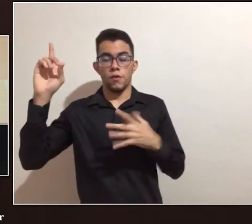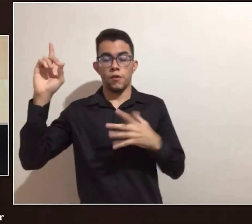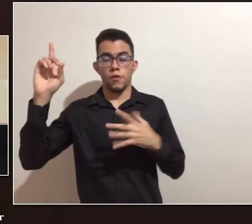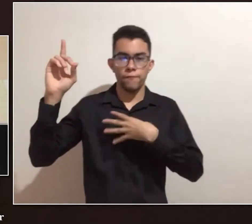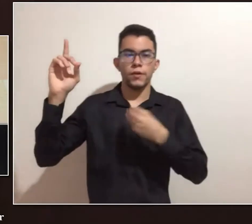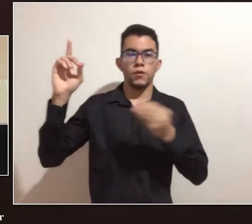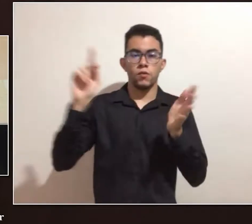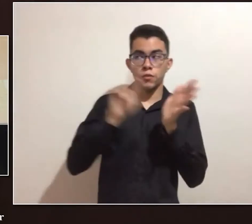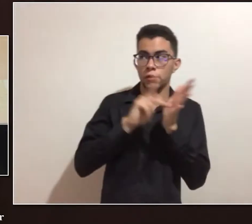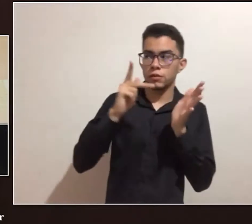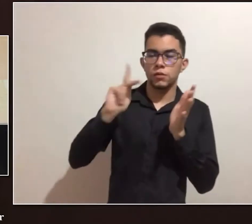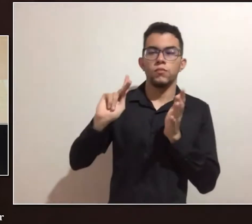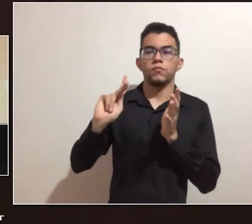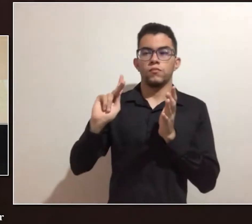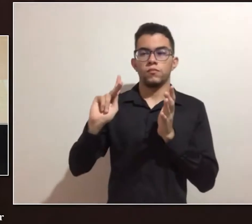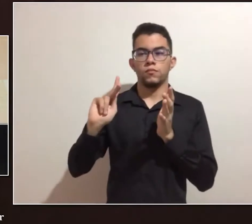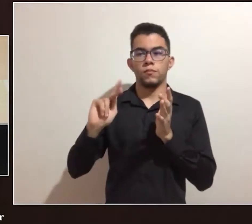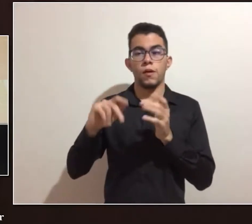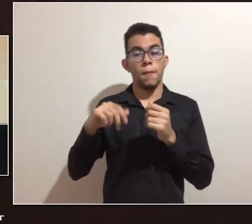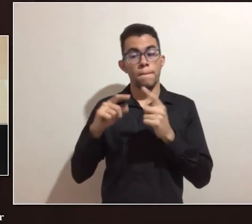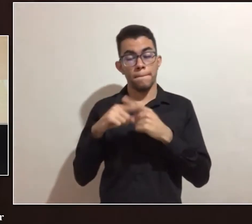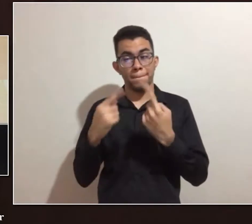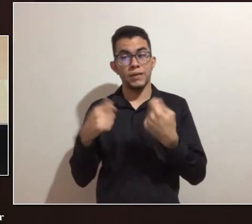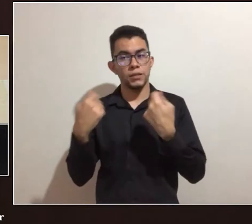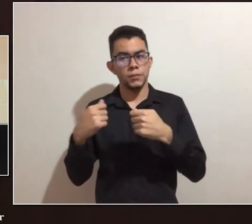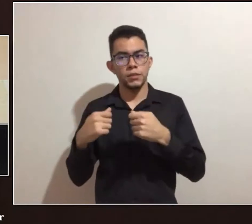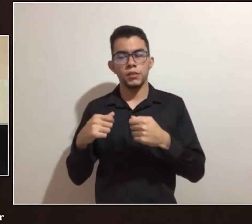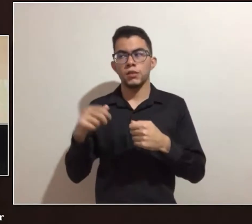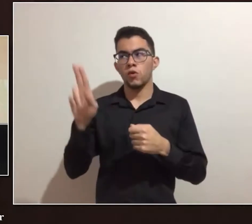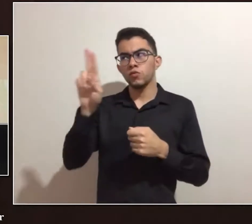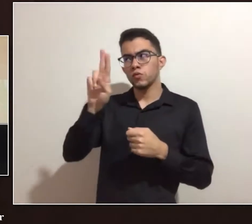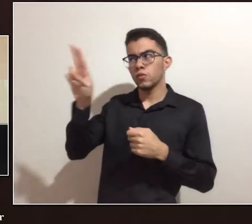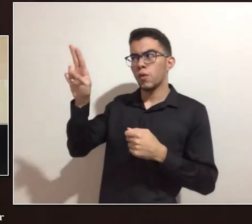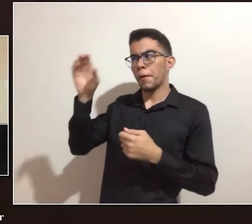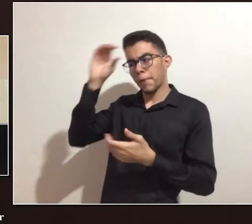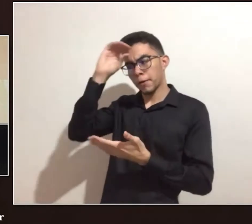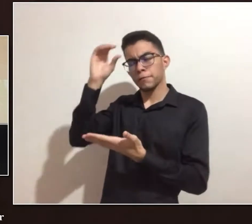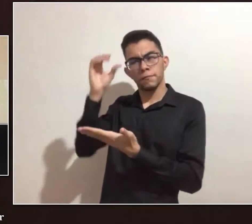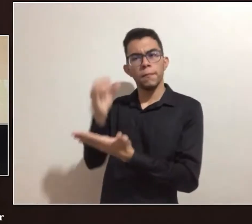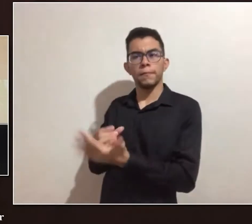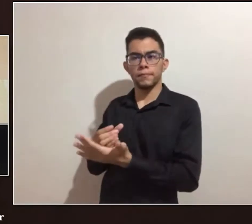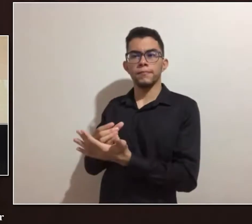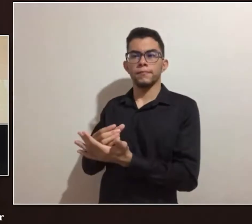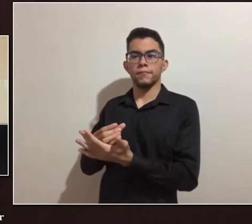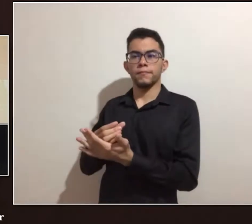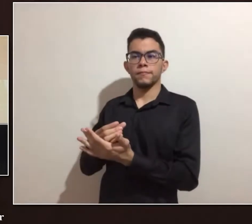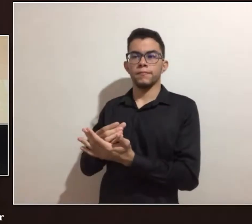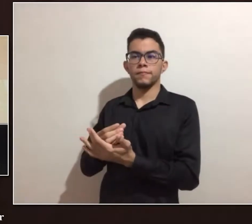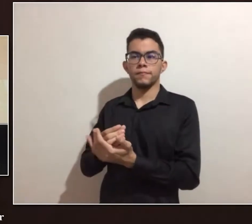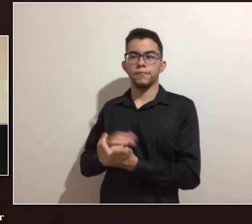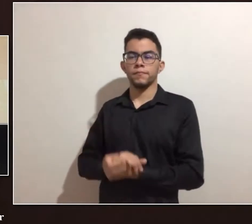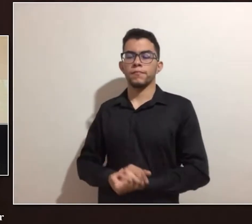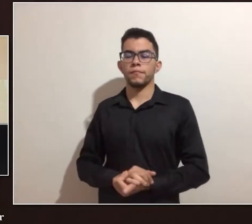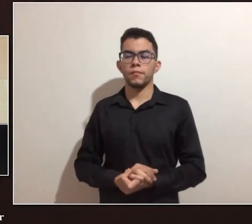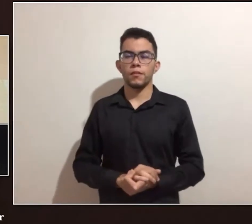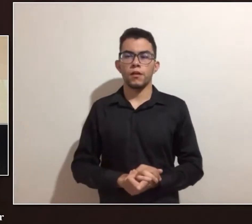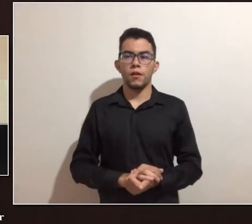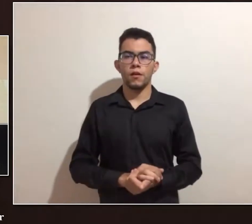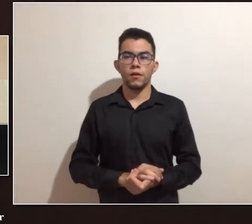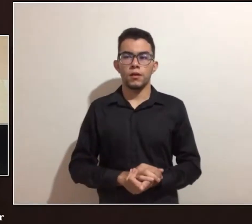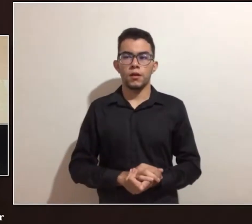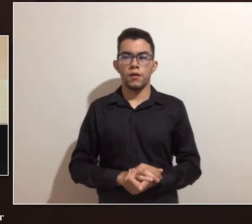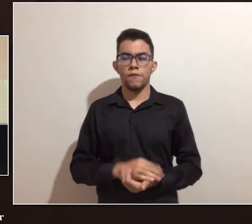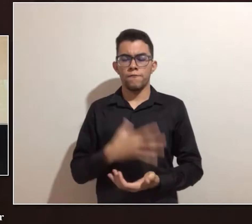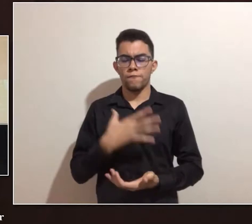saber, aos que creem em seu nome. Então, como nós conseguimos